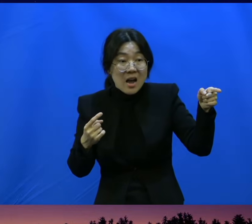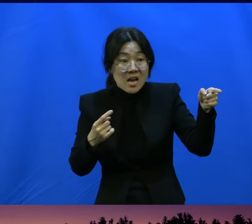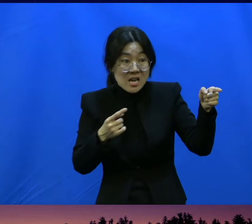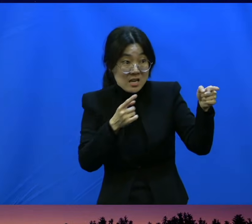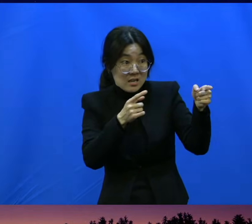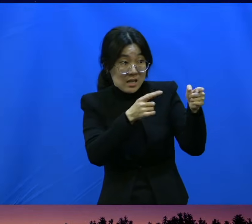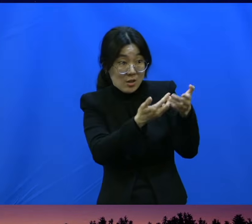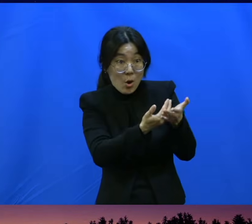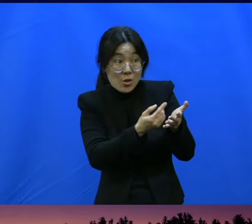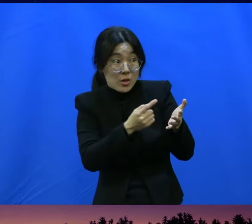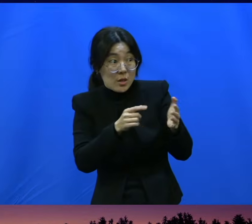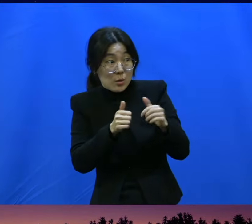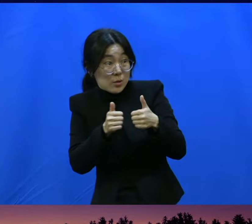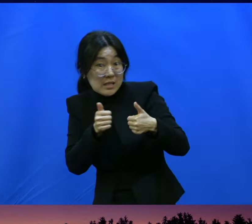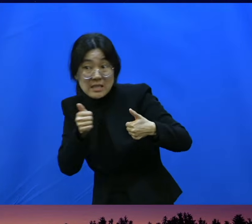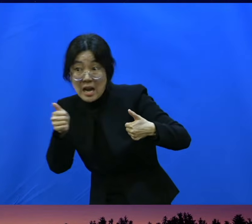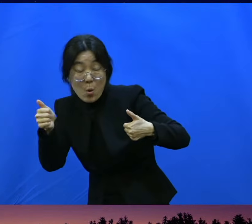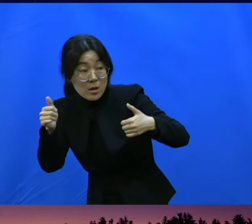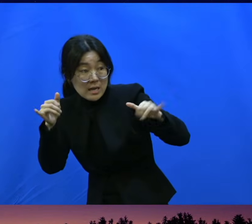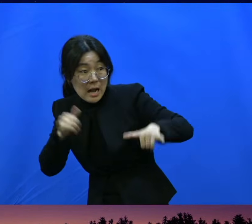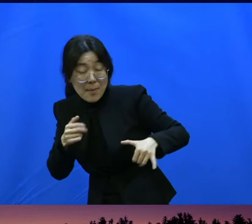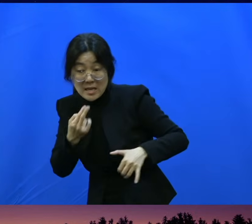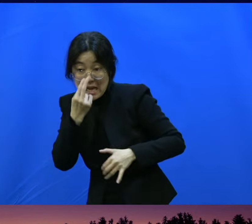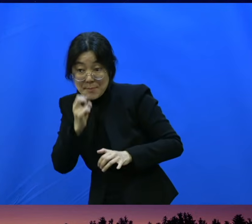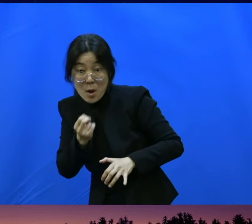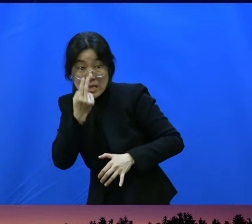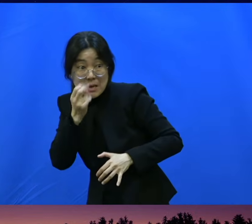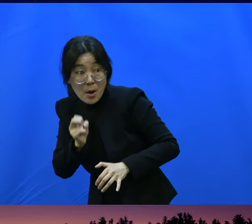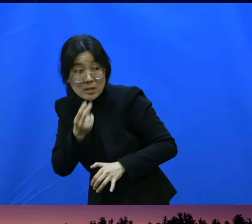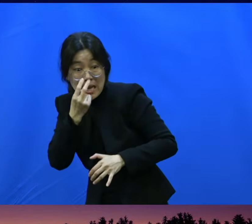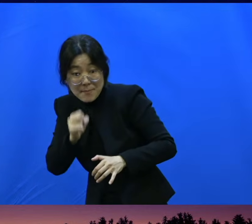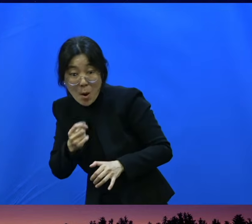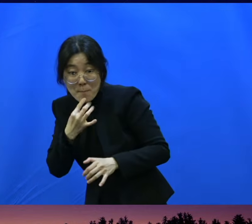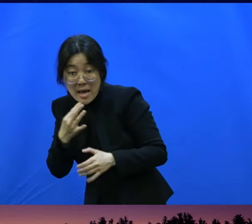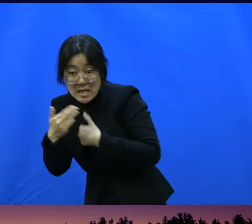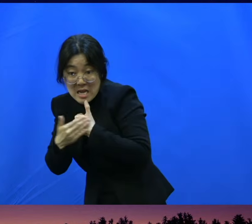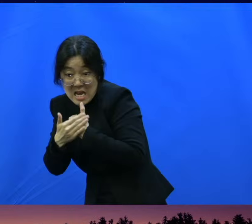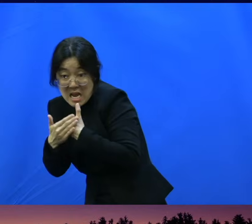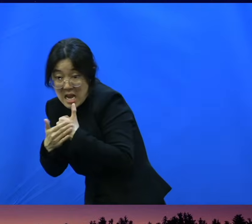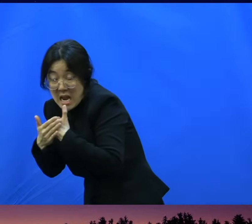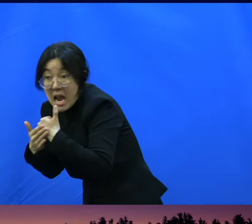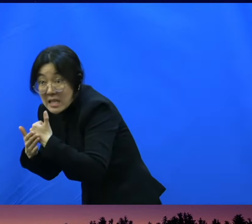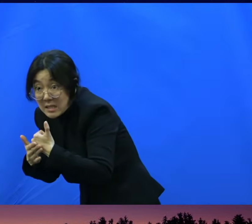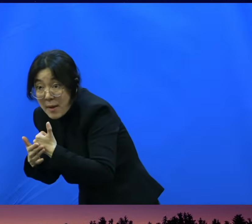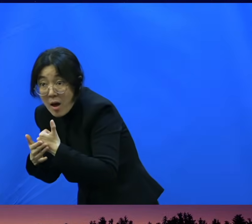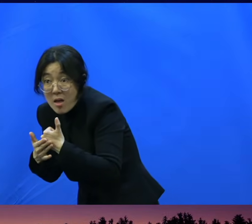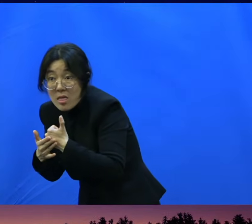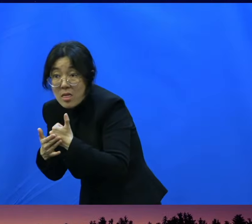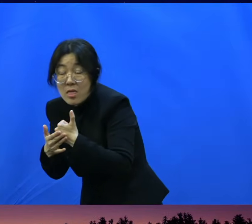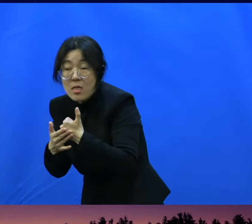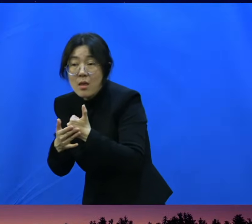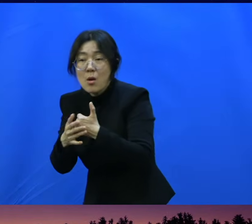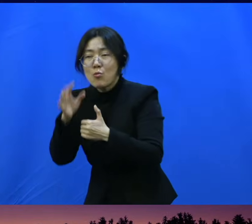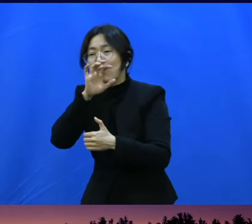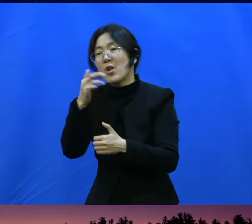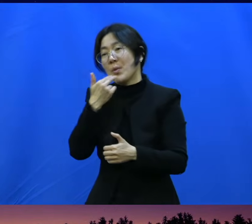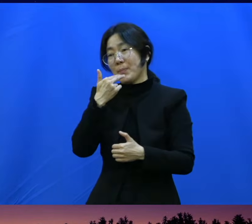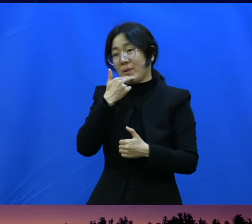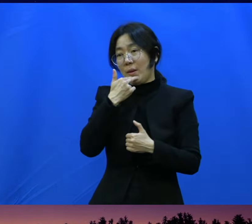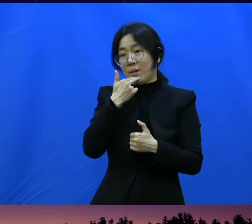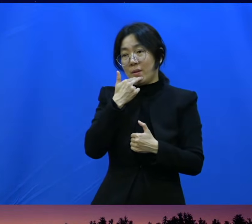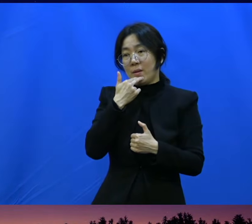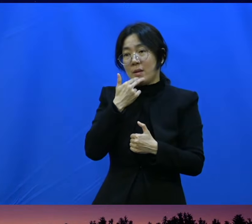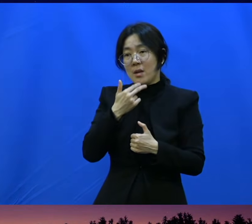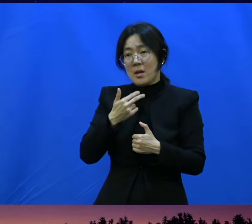다 내려놓았던 다윗이 어느 순간 하나님을 만난 그 순간부터 그의 인생이 바뀌기 시작하고 더 이상